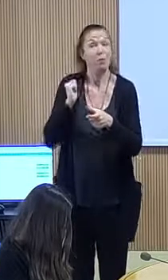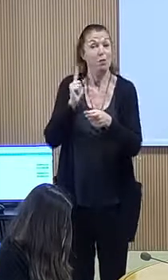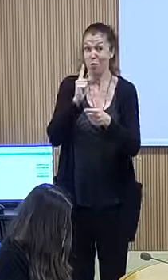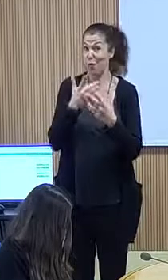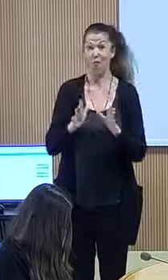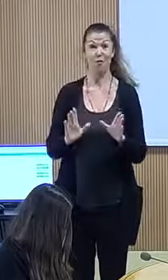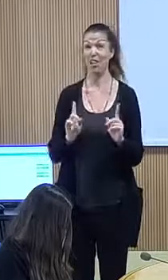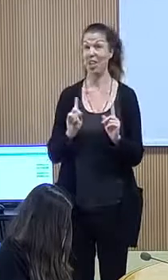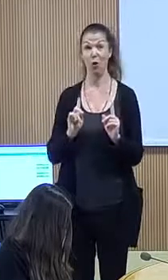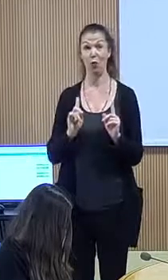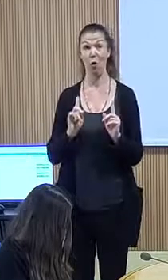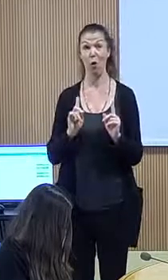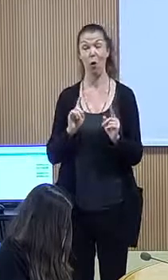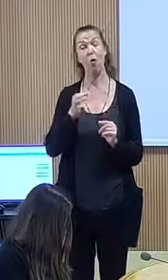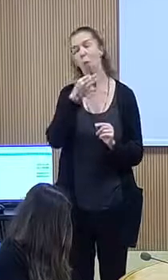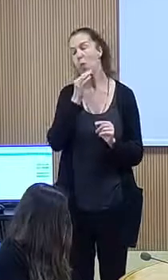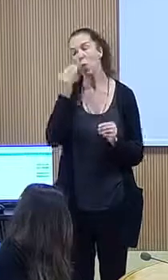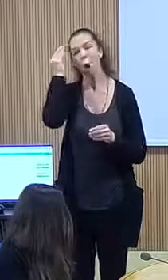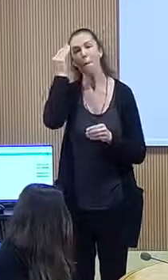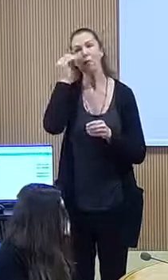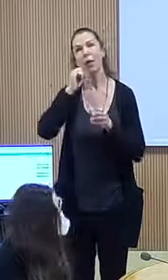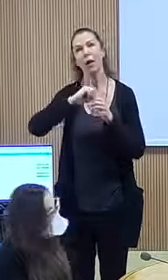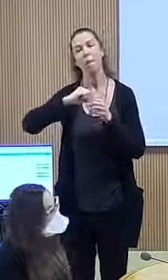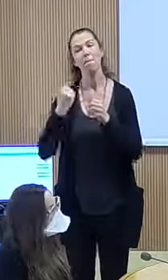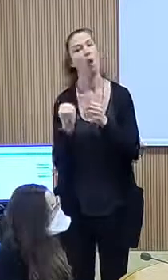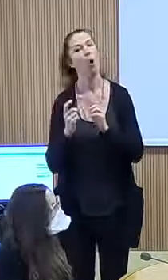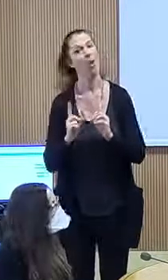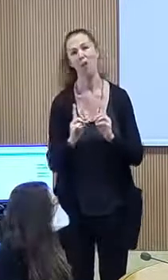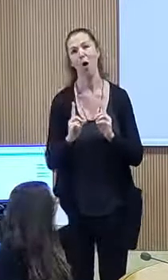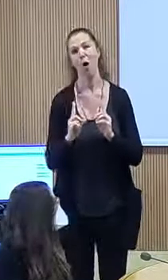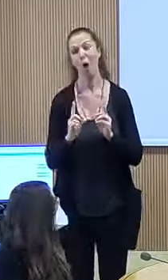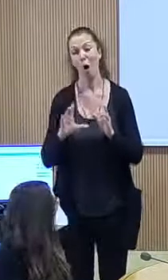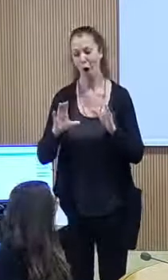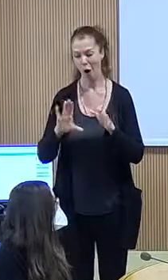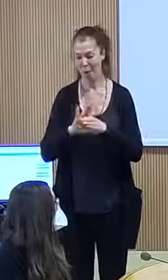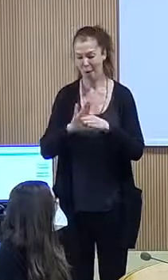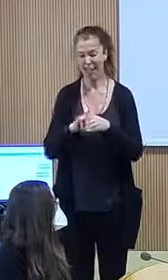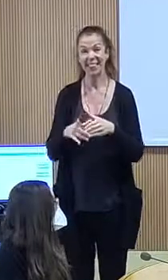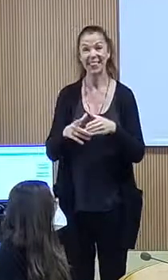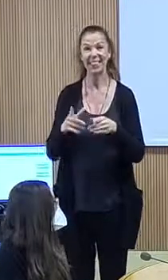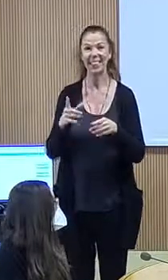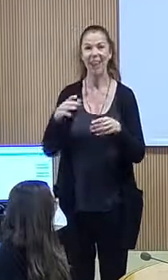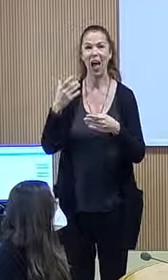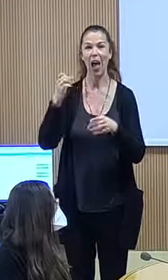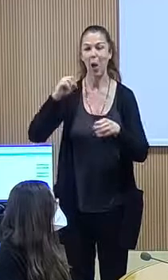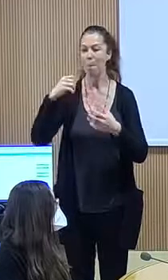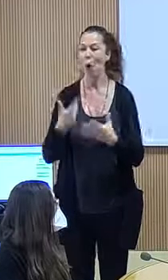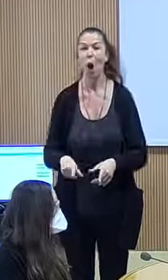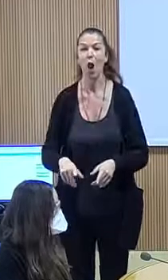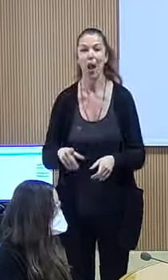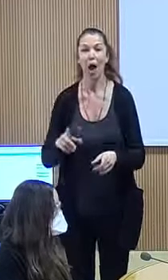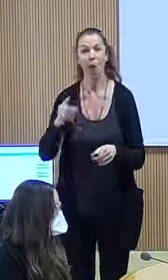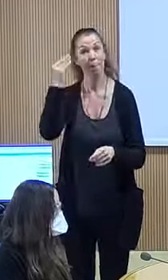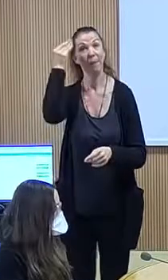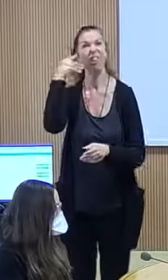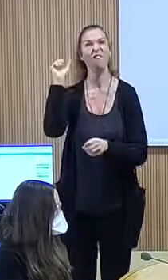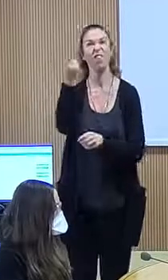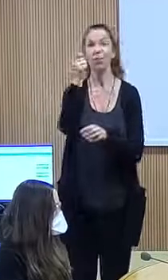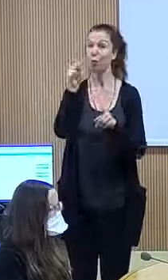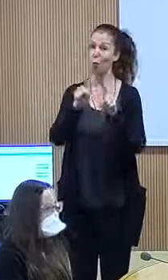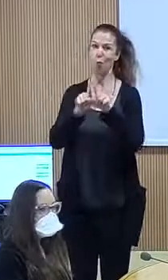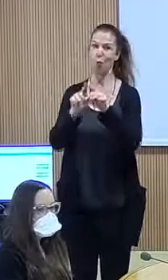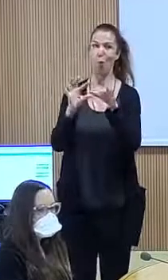mollare verso la fine della partita pensando di aver già vinto è esattamente la stessa cosa adesso